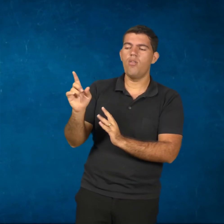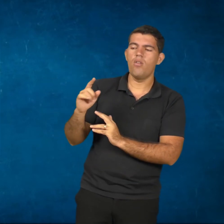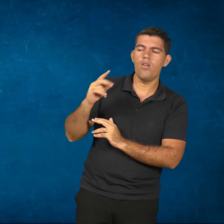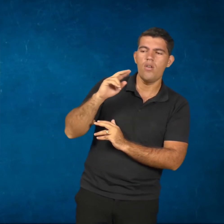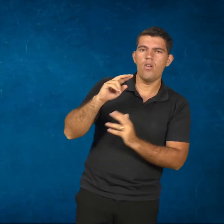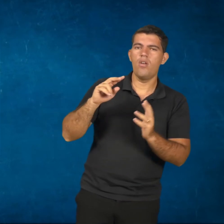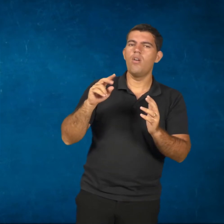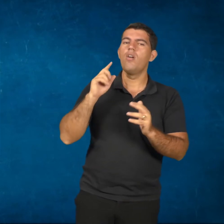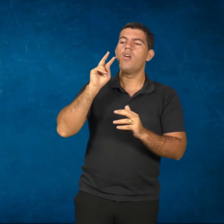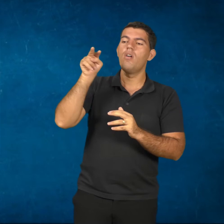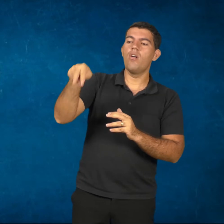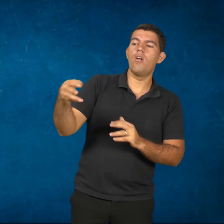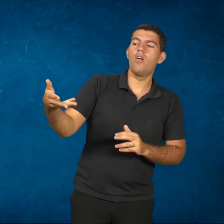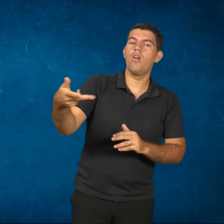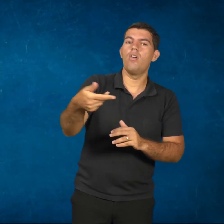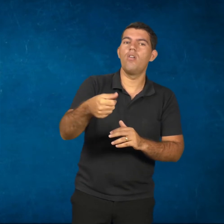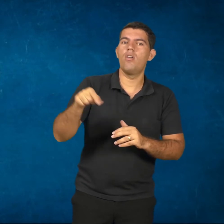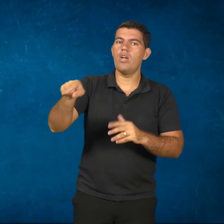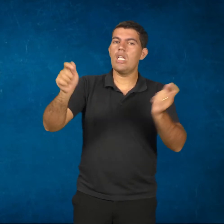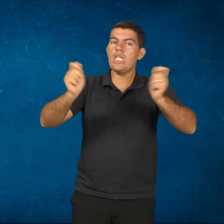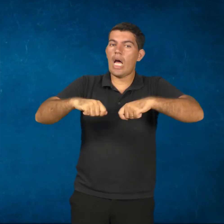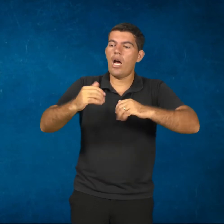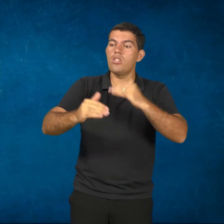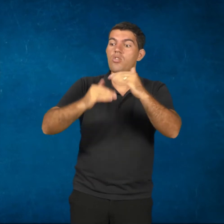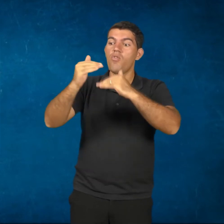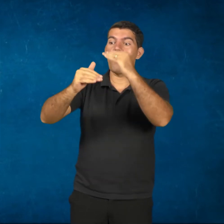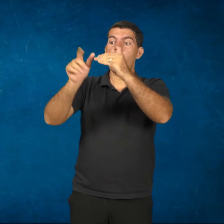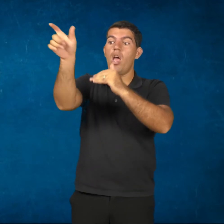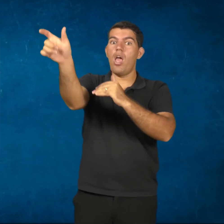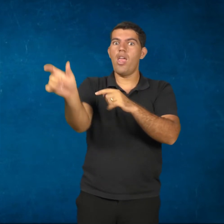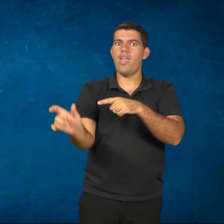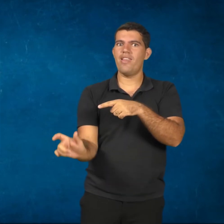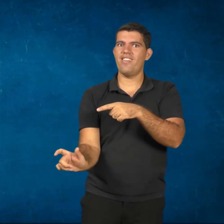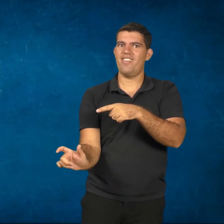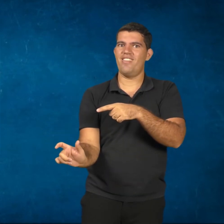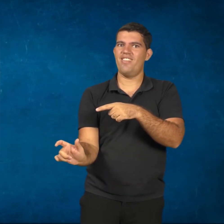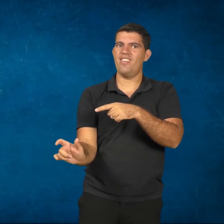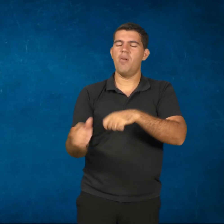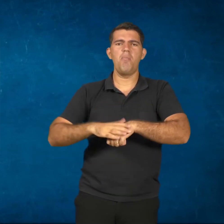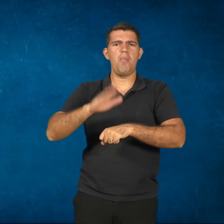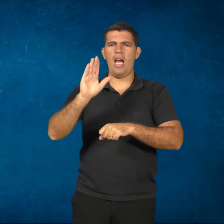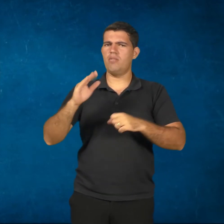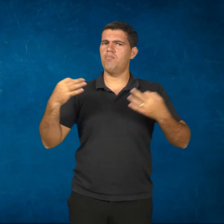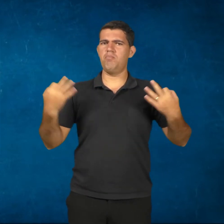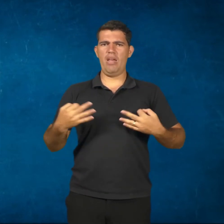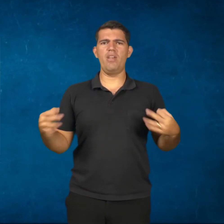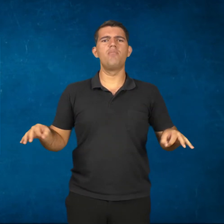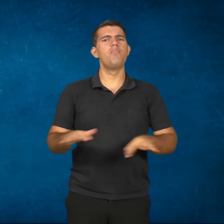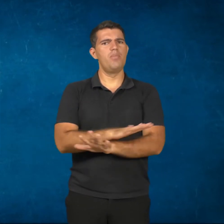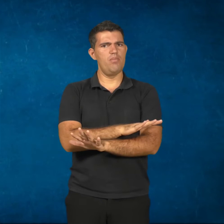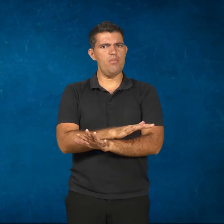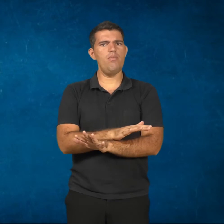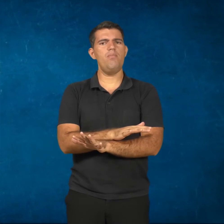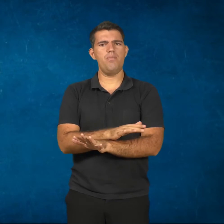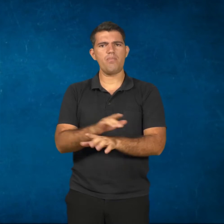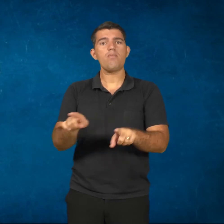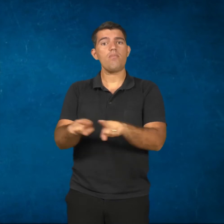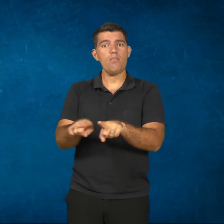conta as possibilidades de desenvolvimento do indivíduo mais plenamente e de uma participação